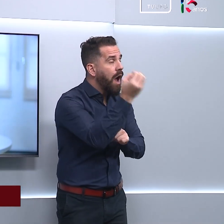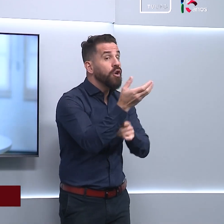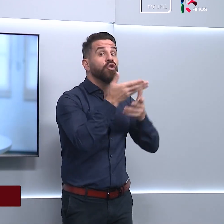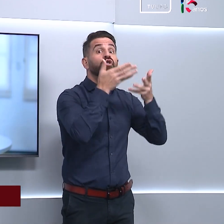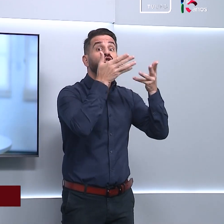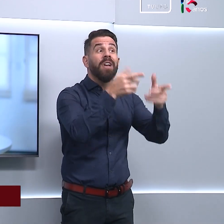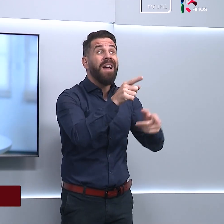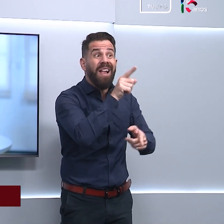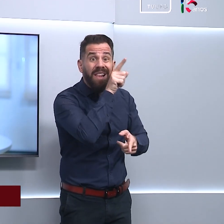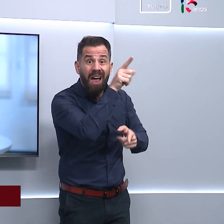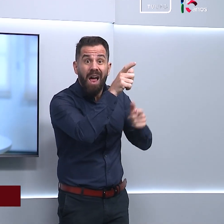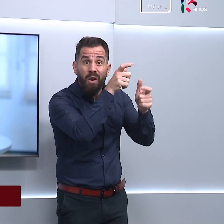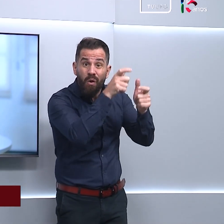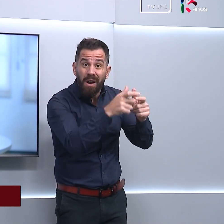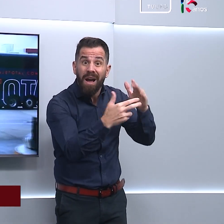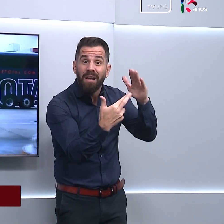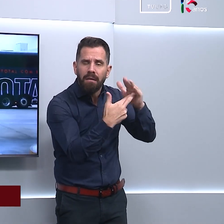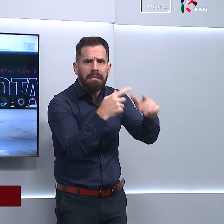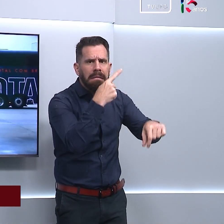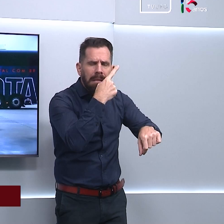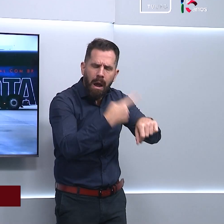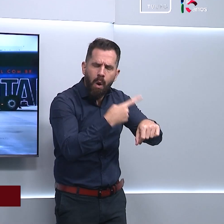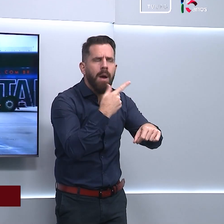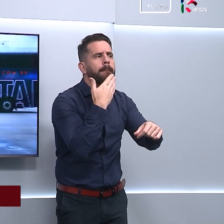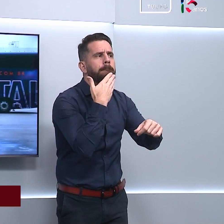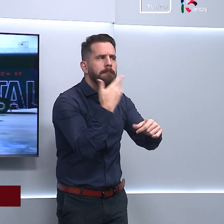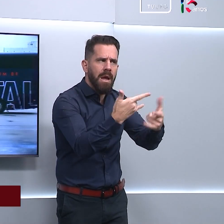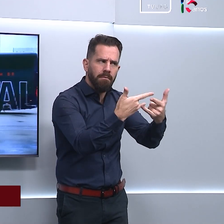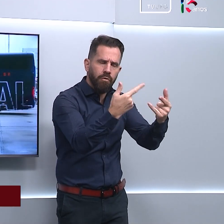a passagem para o retorno.